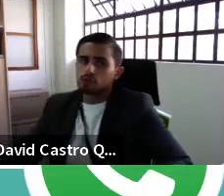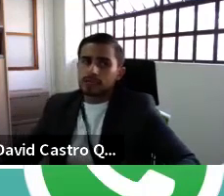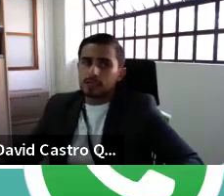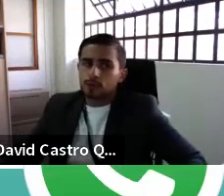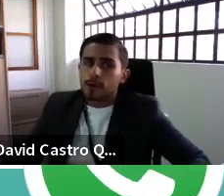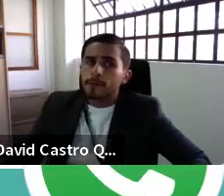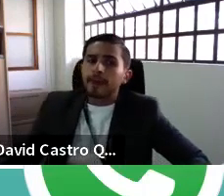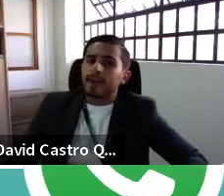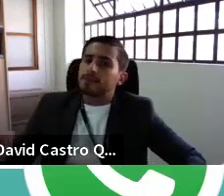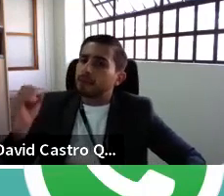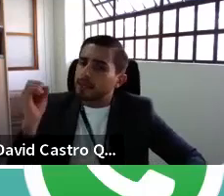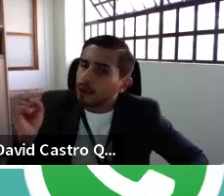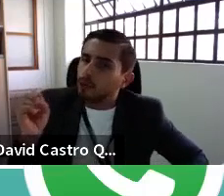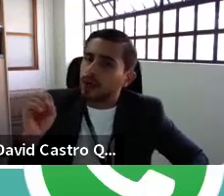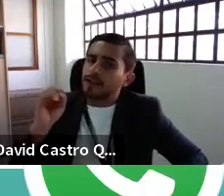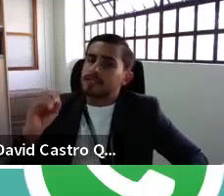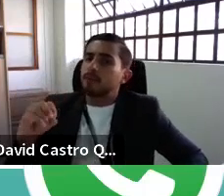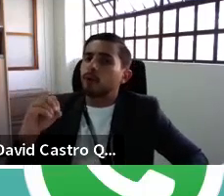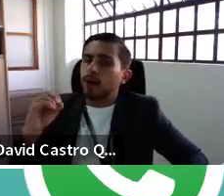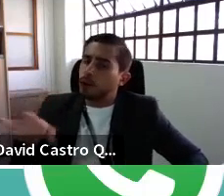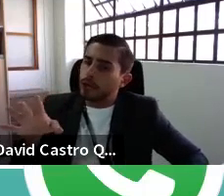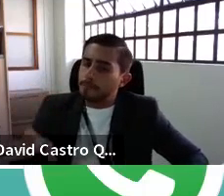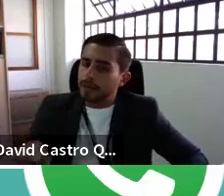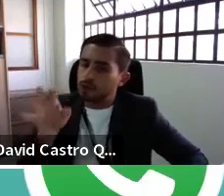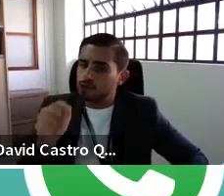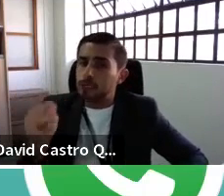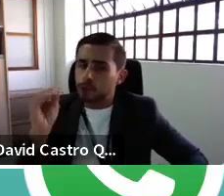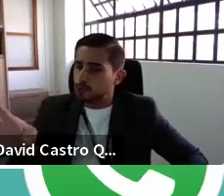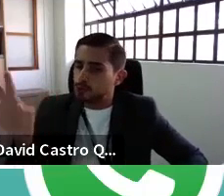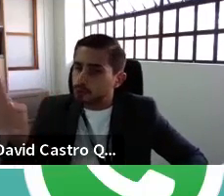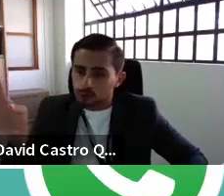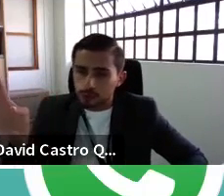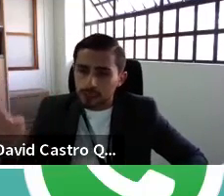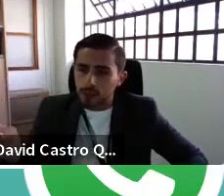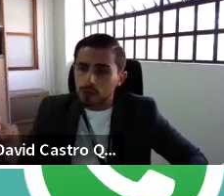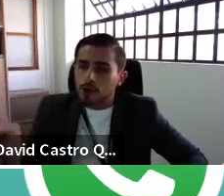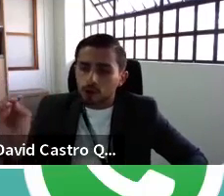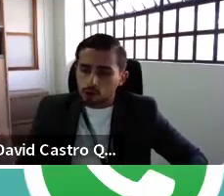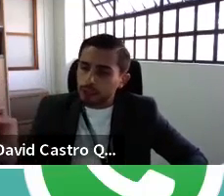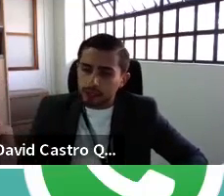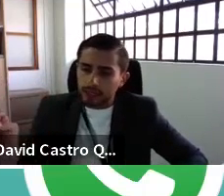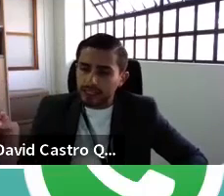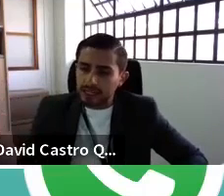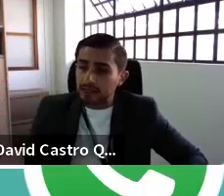suspensivos, es simplemente una frase provocadora para que ustedes con esos puntos suspensivos nos cuenten ahí en el chat